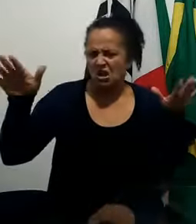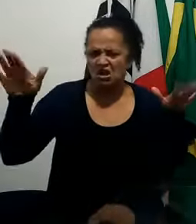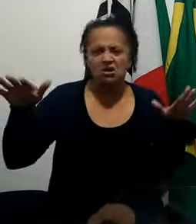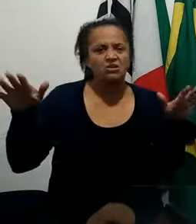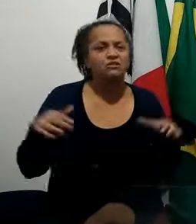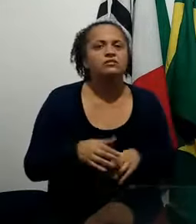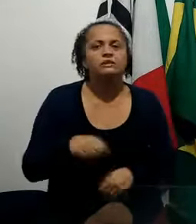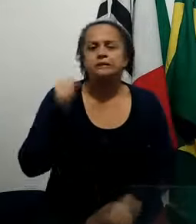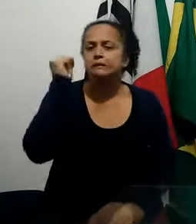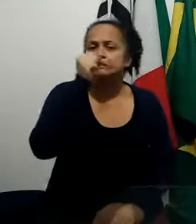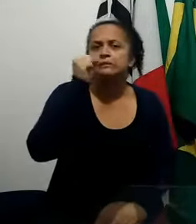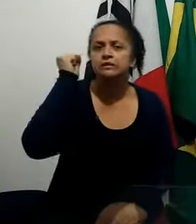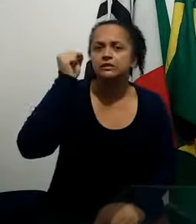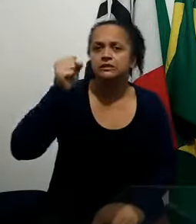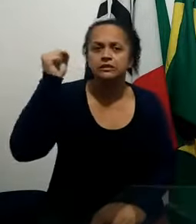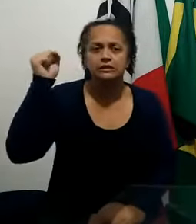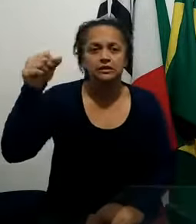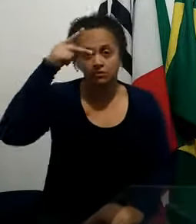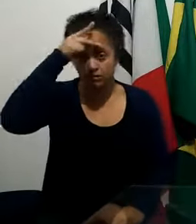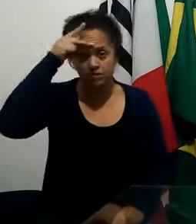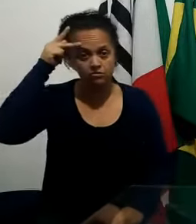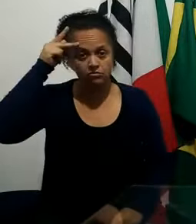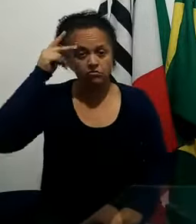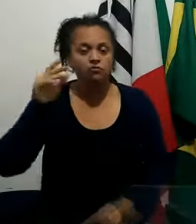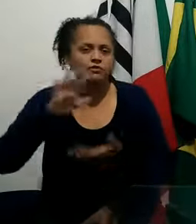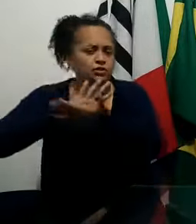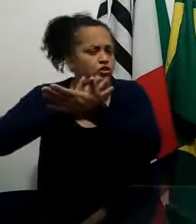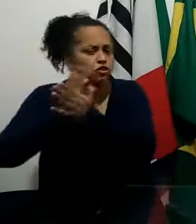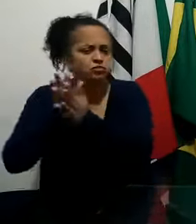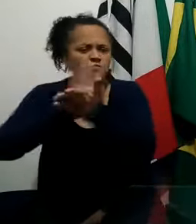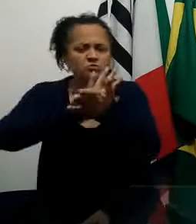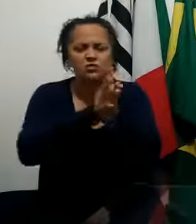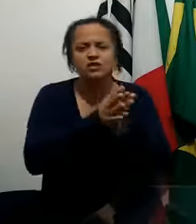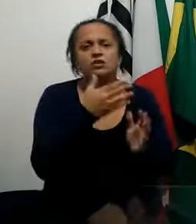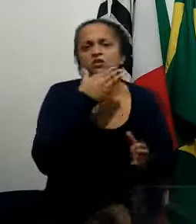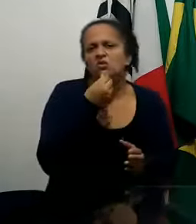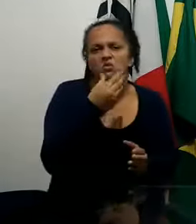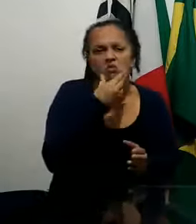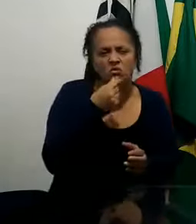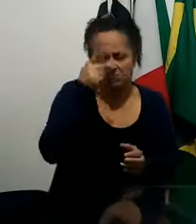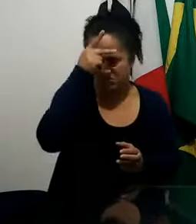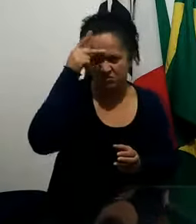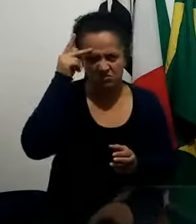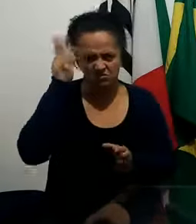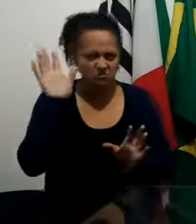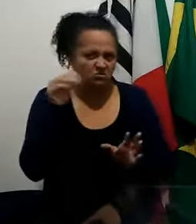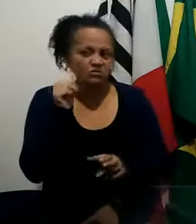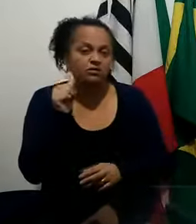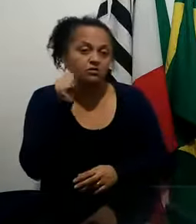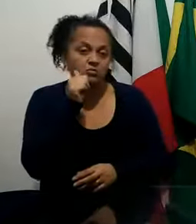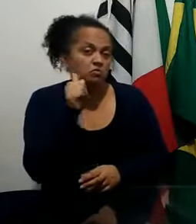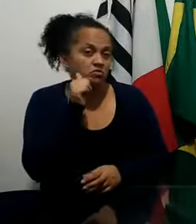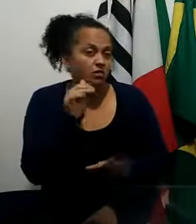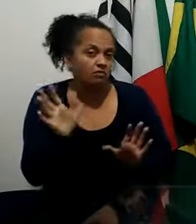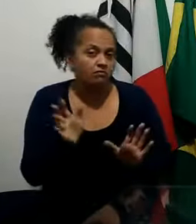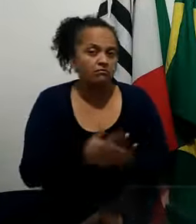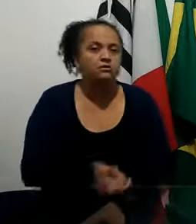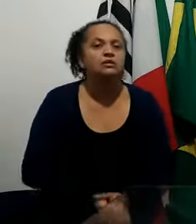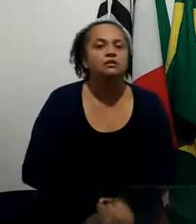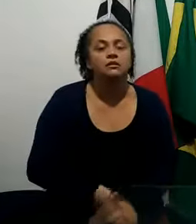matar 1/3 parte dos homens, dos seres humanos, homens e mulheres. 1/3 parte dos que